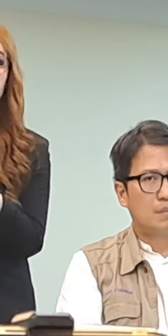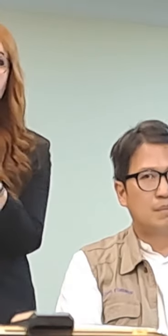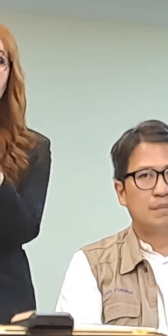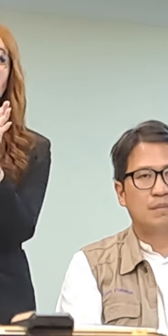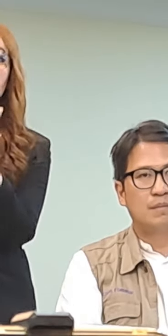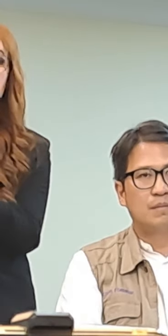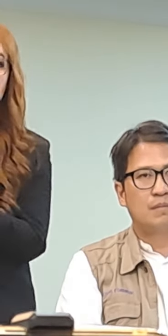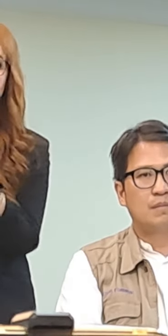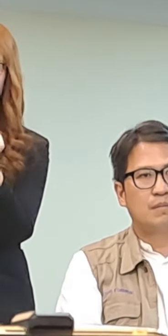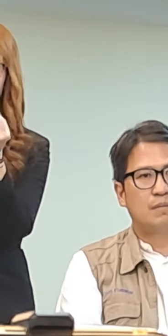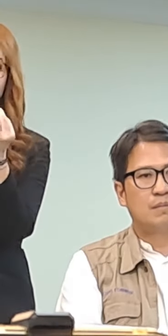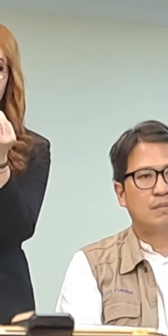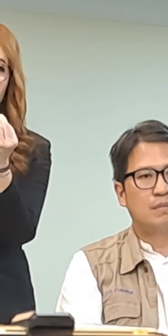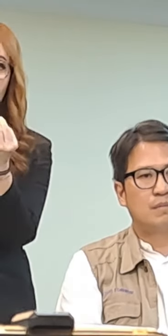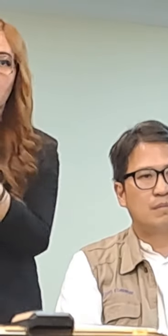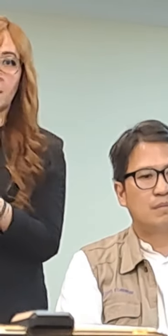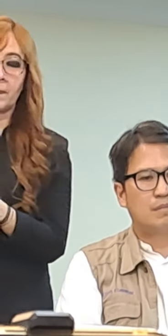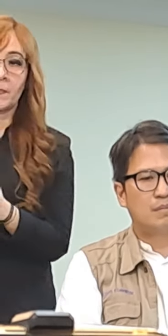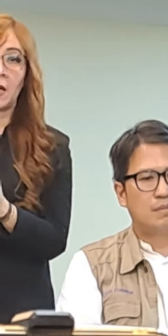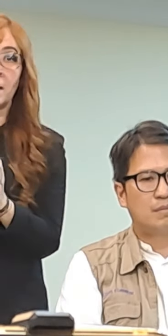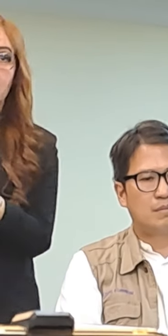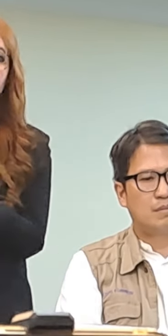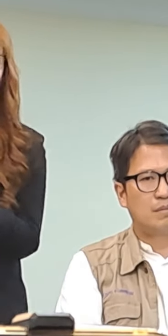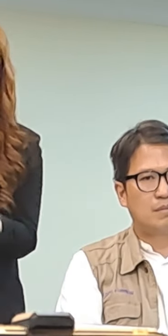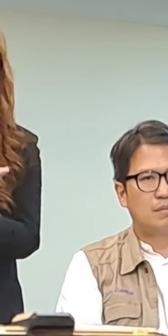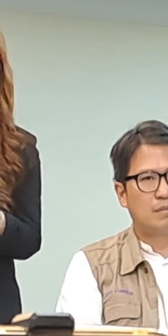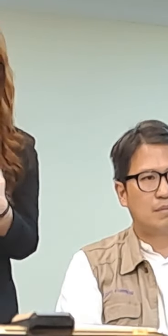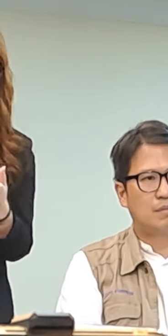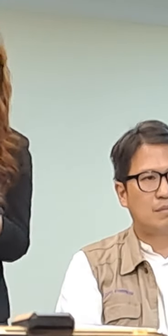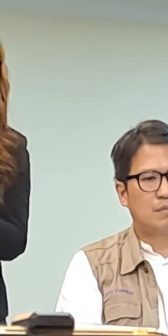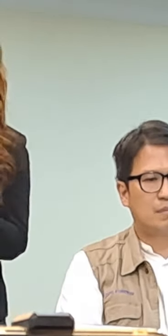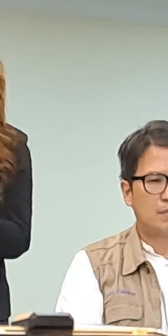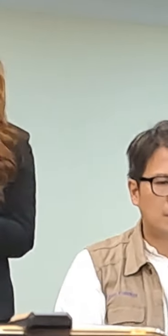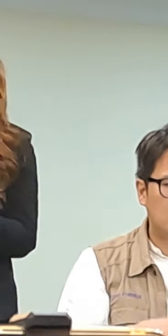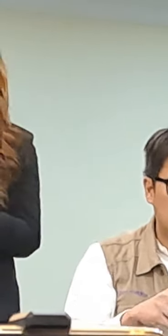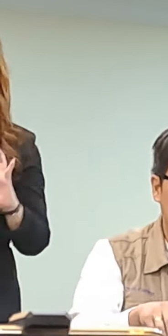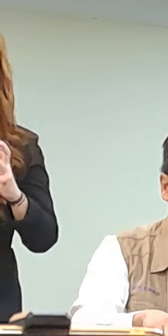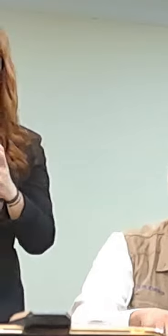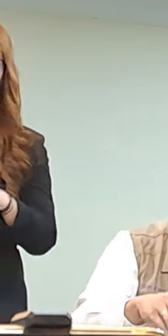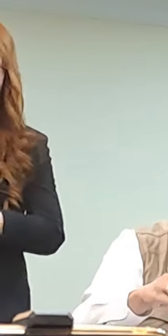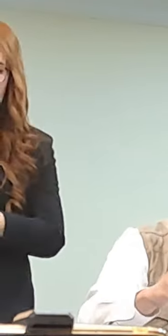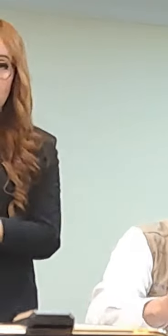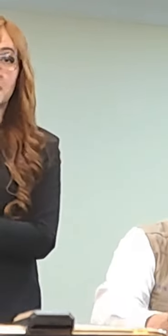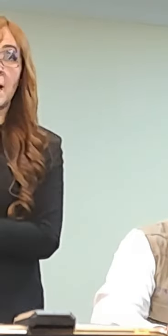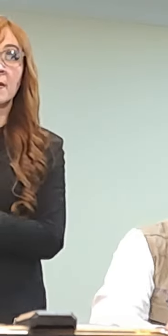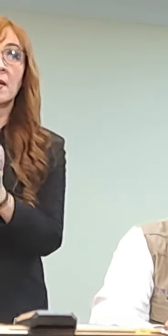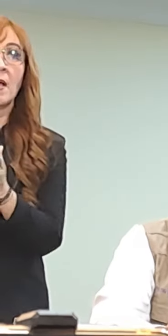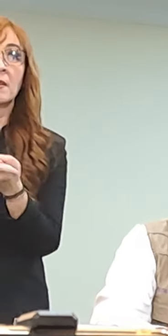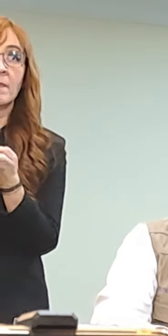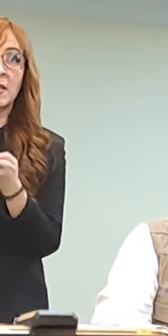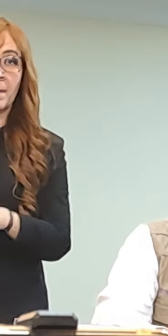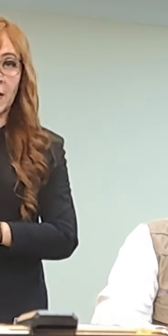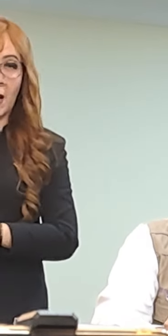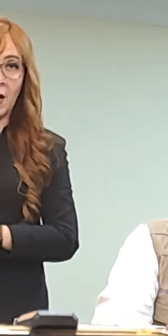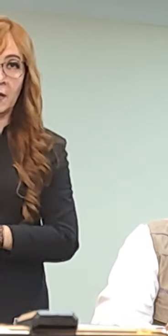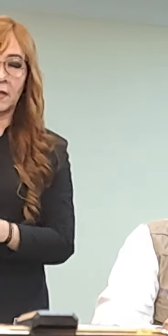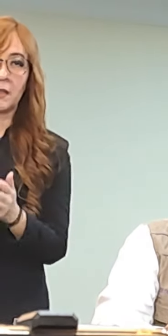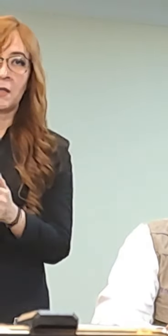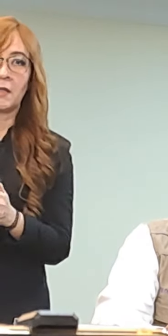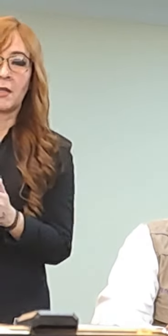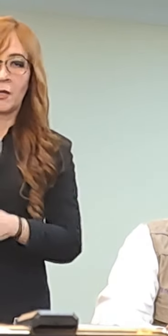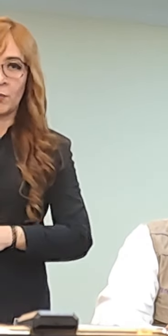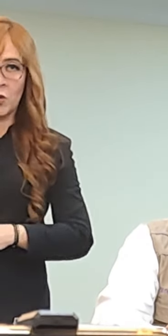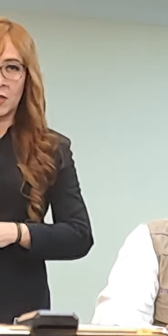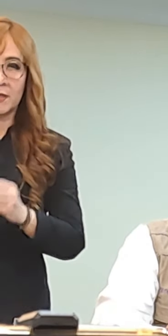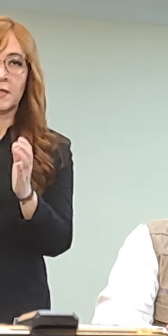Jaya beserta jajarannya, Pak Kasudit Jatanras dan Pak Kanit 2 dari Jatanras beserta rekan-rekan ahli dari Puslapfor Bareskrim Polri dan